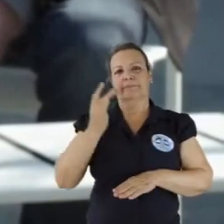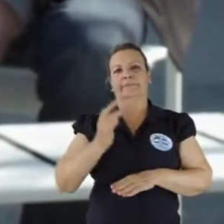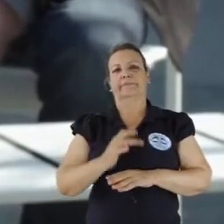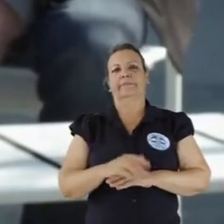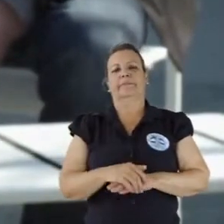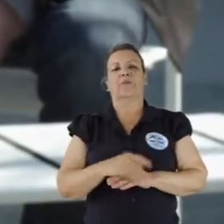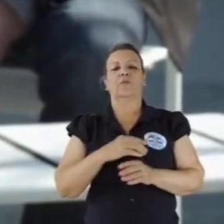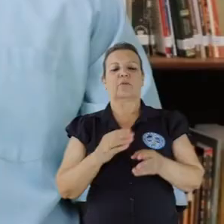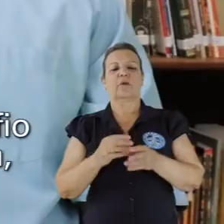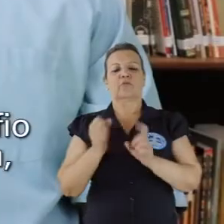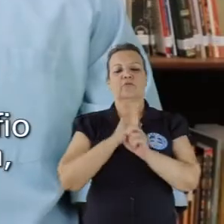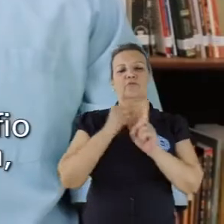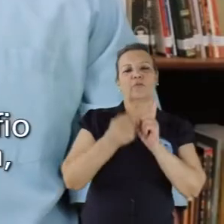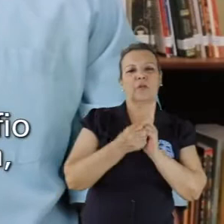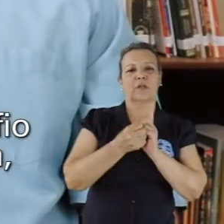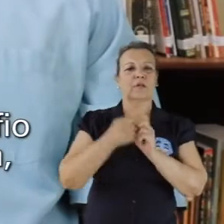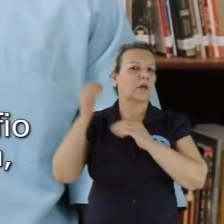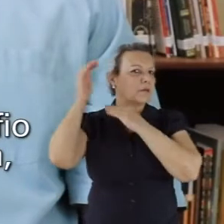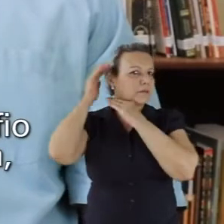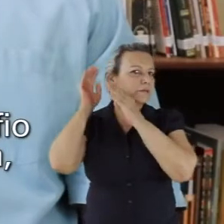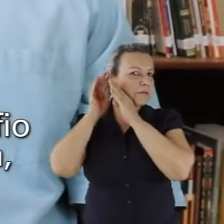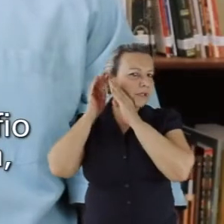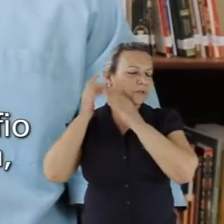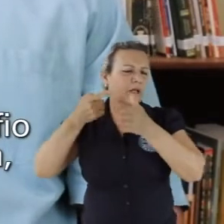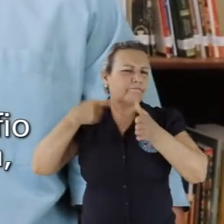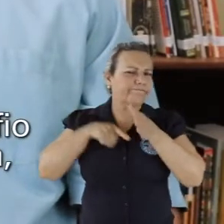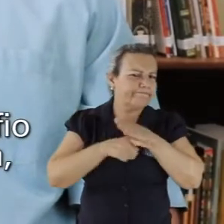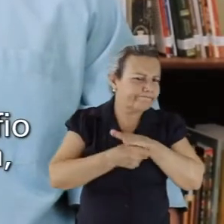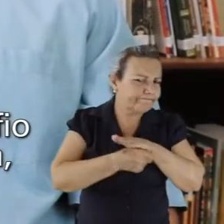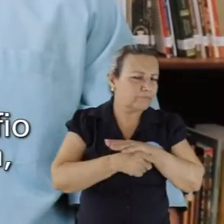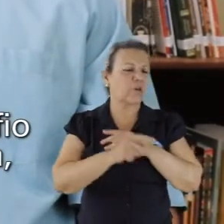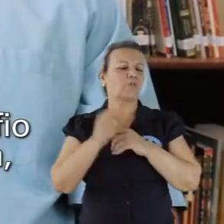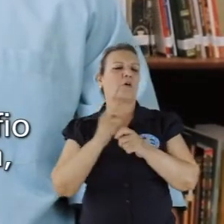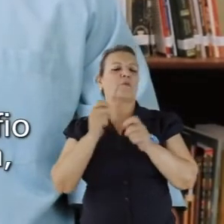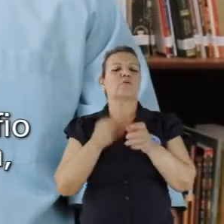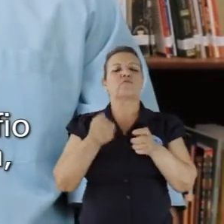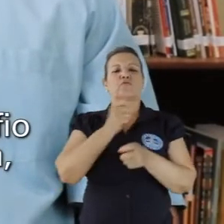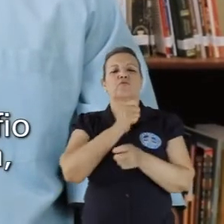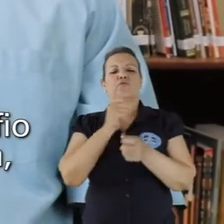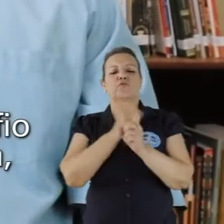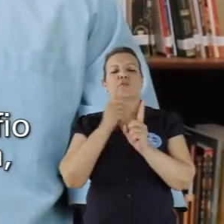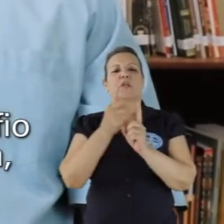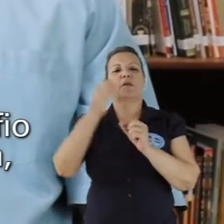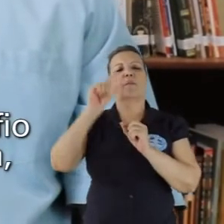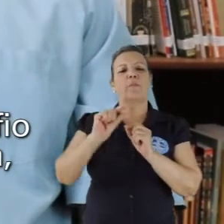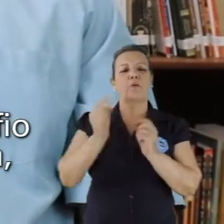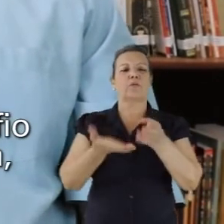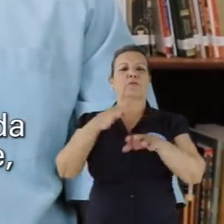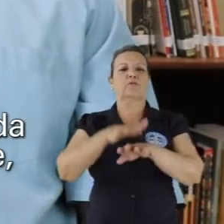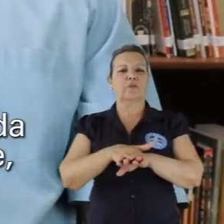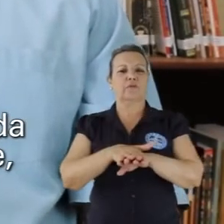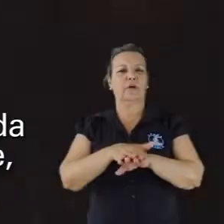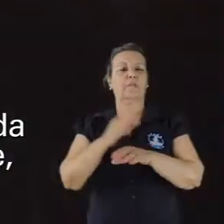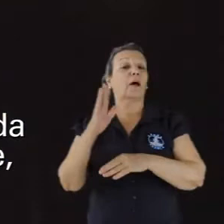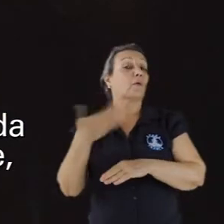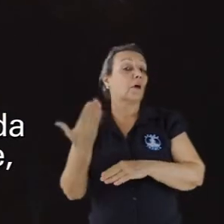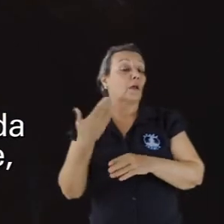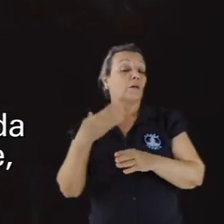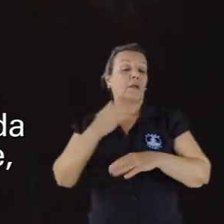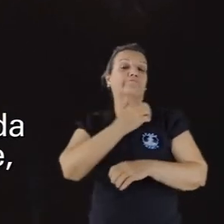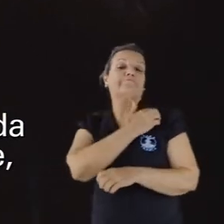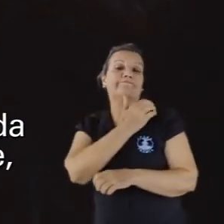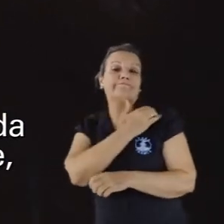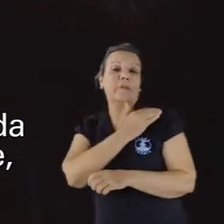social. A surdez, por si só, já seria um desafio em uma sociedade pouco inclusiva, mas e quando ela